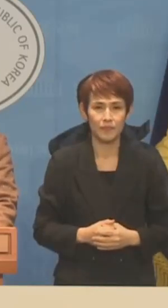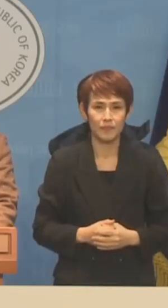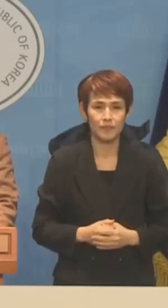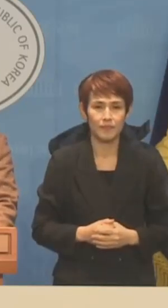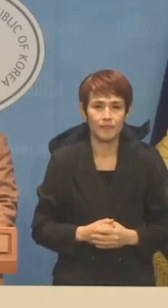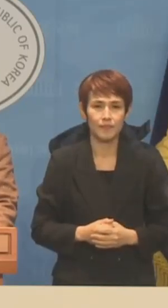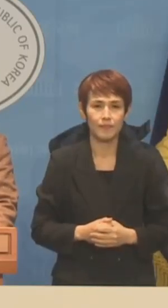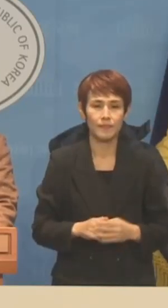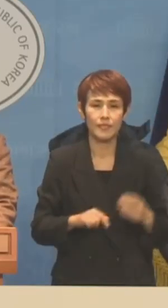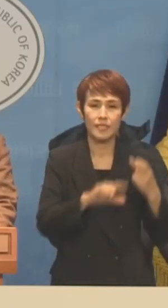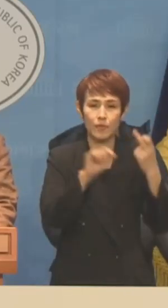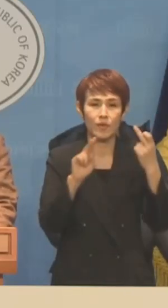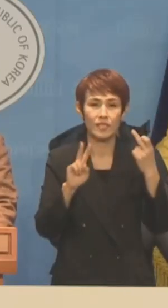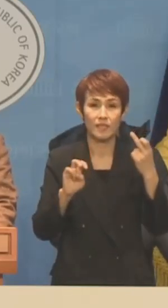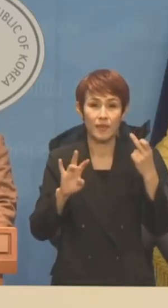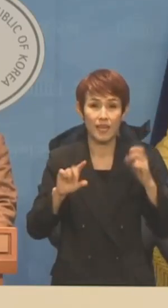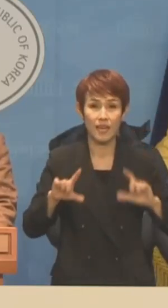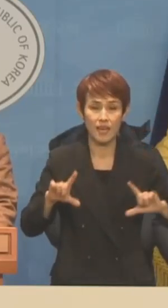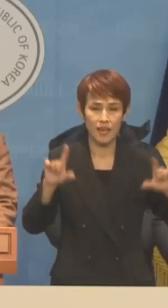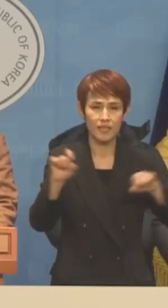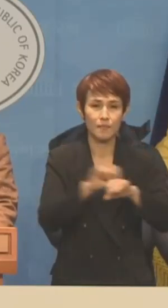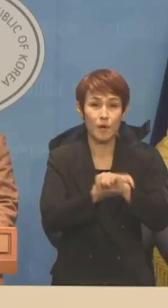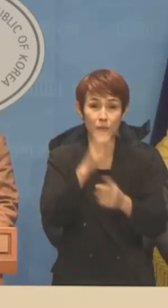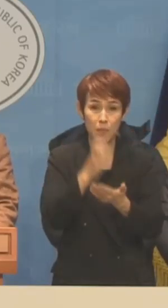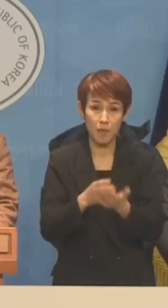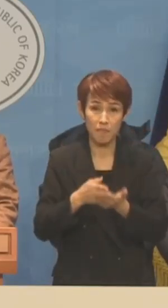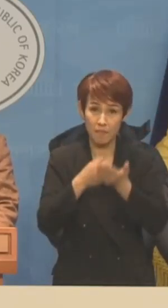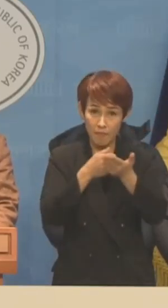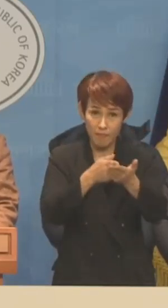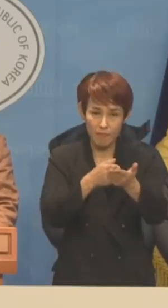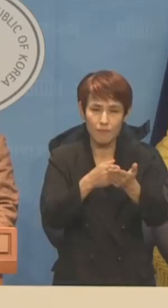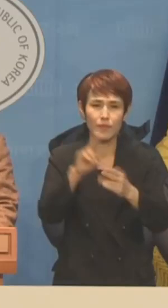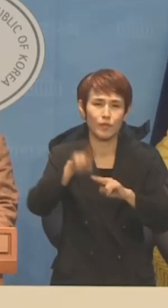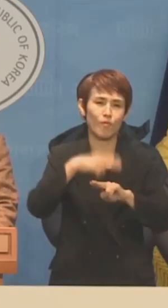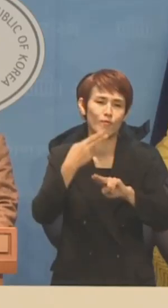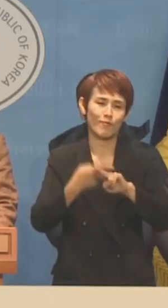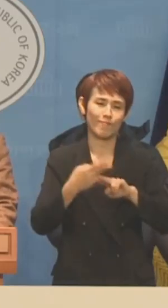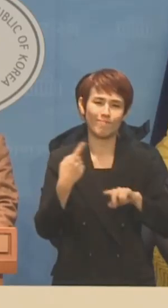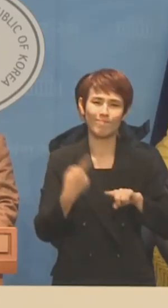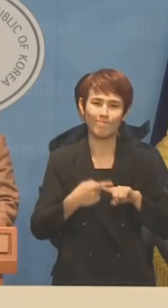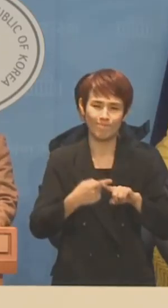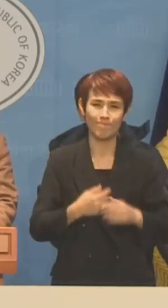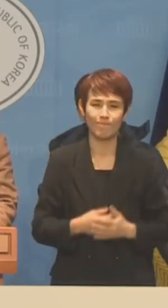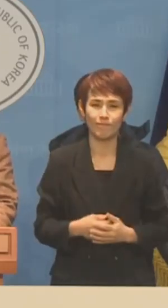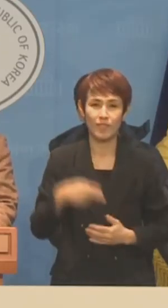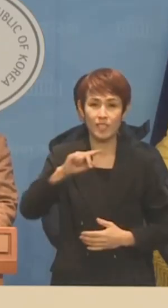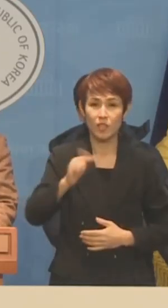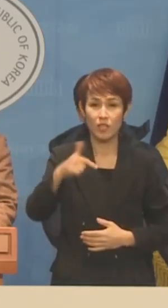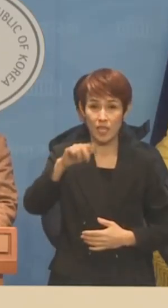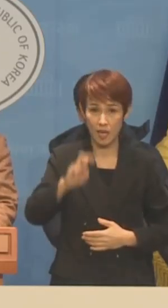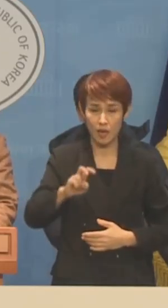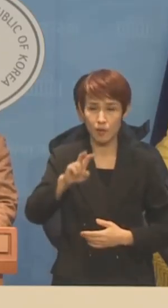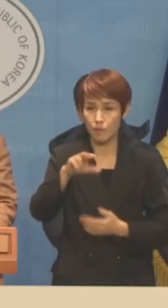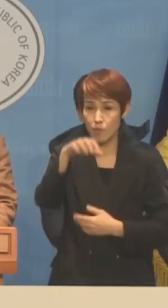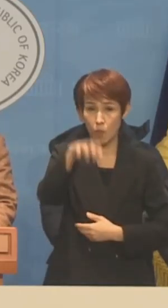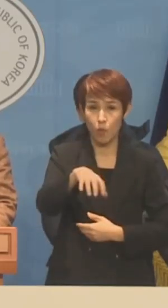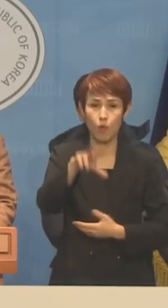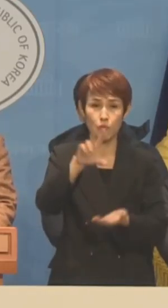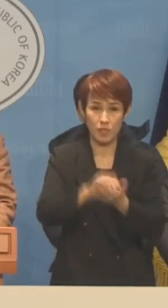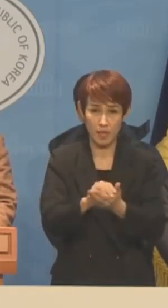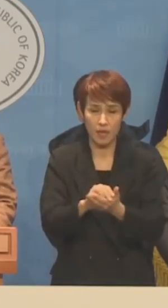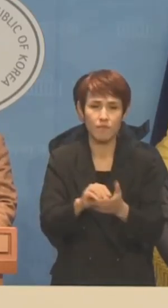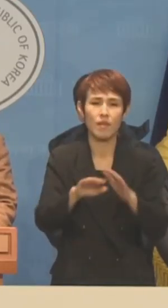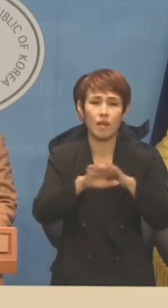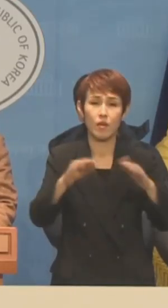크리스마스 이브 날 특별법 발의는 우리에겐 커다란 선물 같습니다. 성감학원의 온전한 해결을 위해 애써온